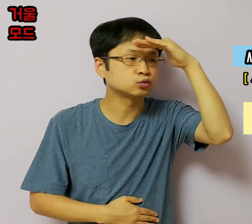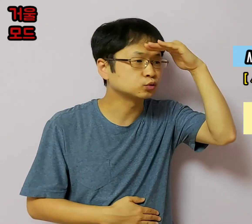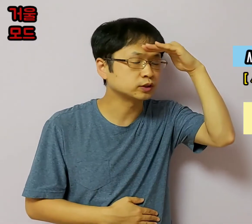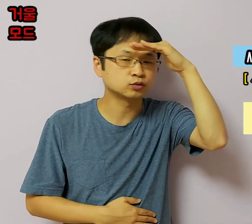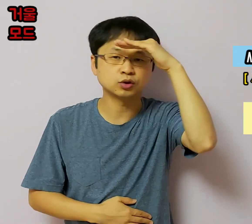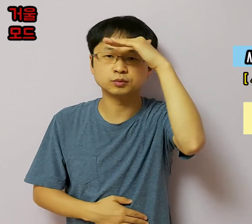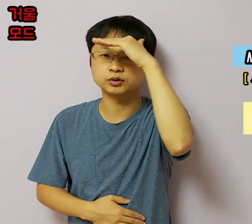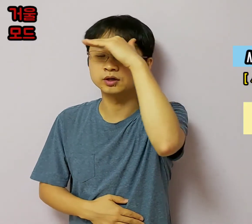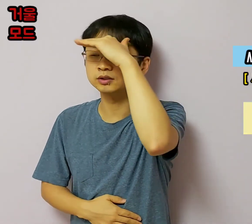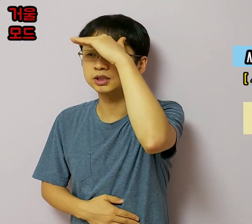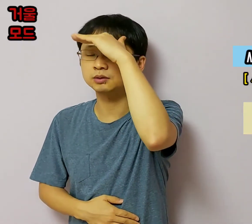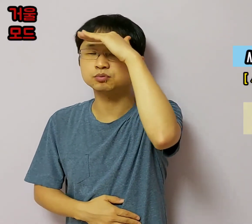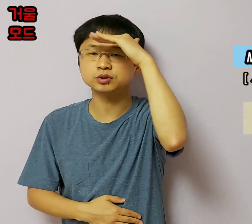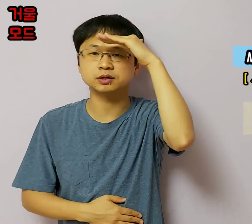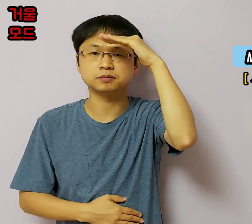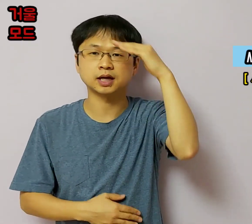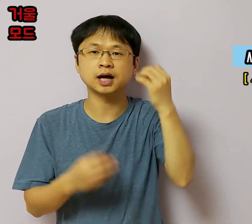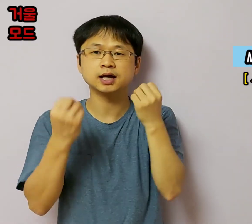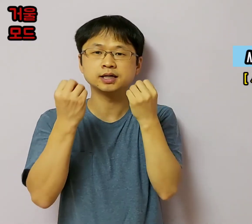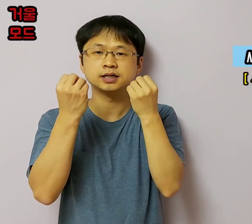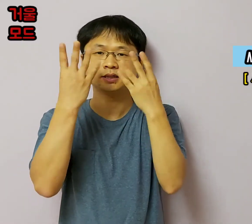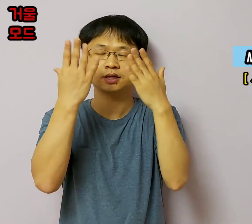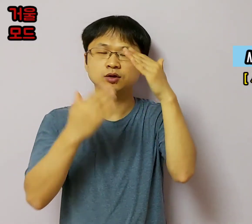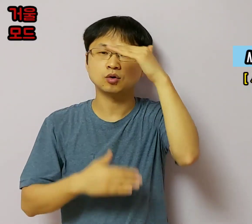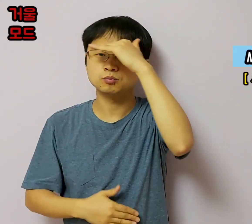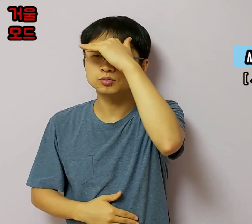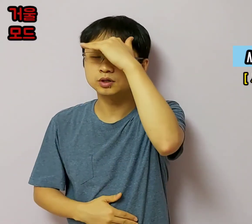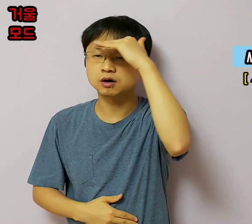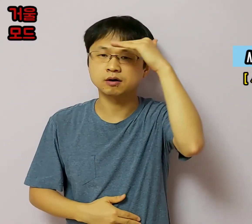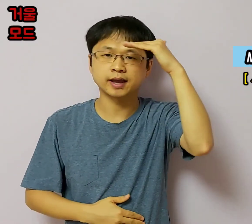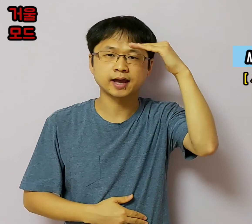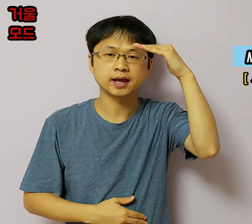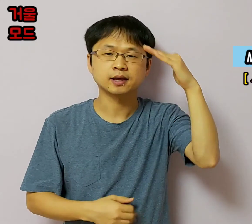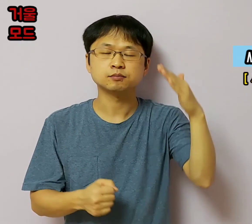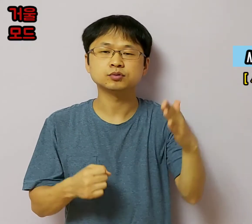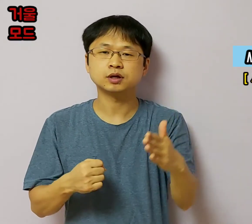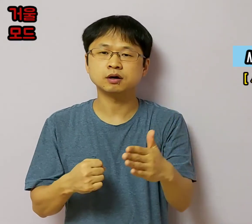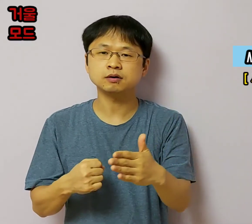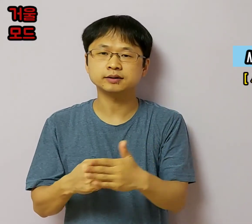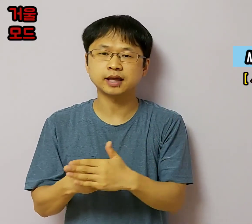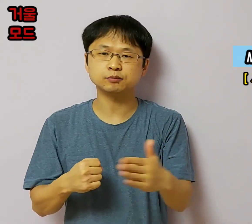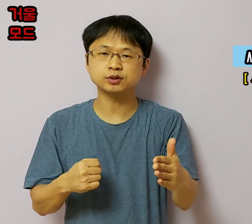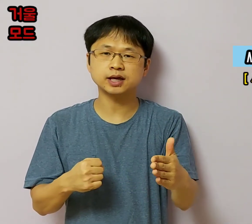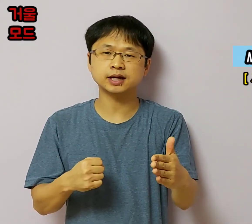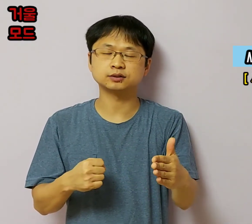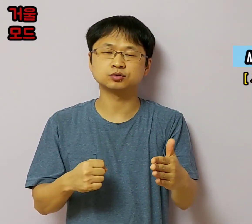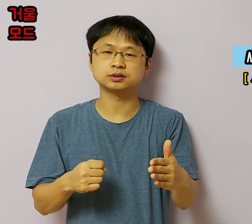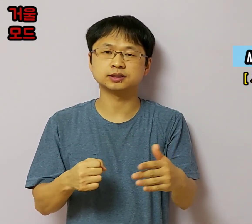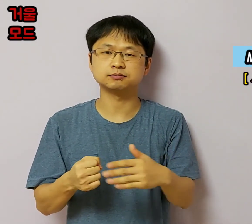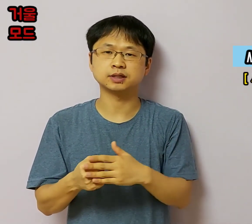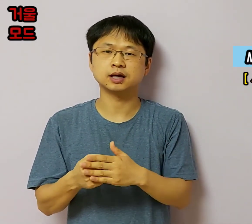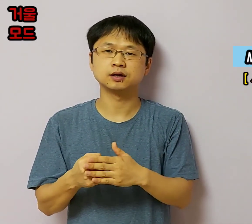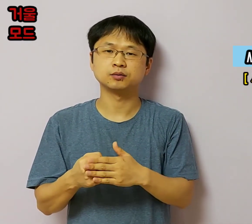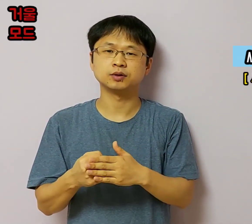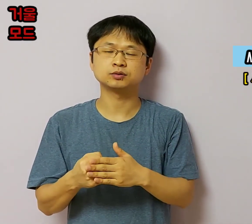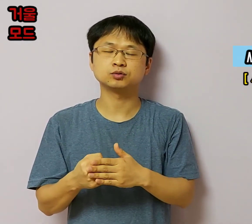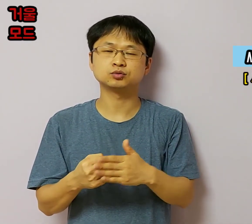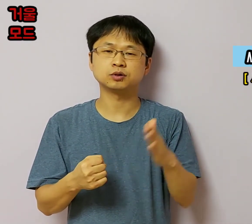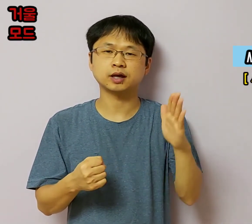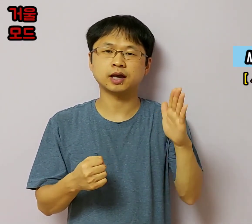주위를 둘러보죠. 경치 풍경입니다. 새로운 풍경에 풍경 때문에 라는 수를 썼습니다. 왼손 주먹에